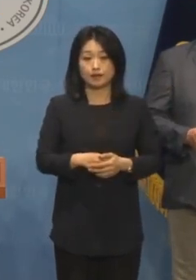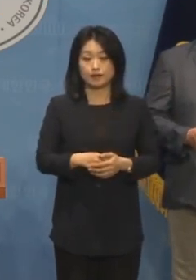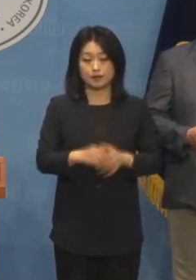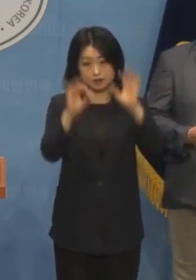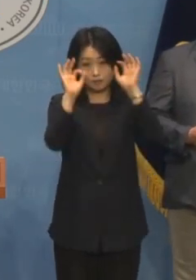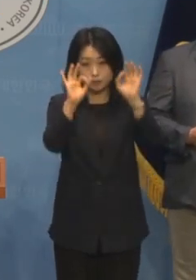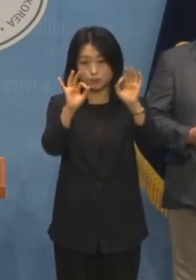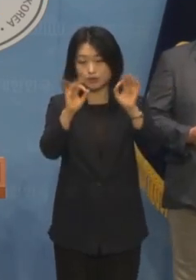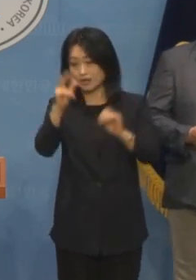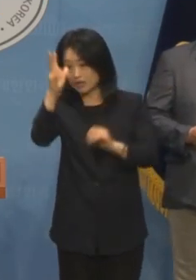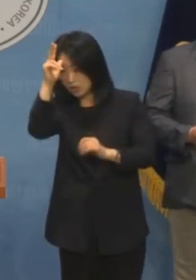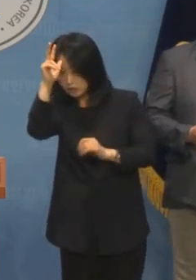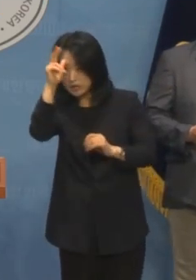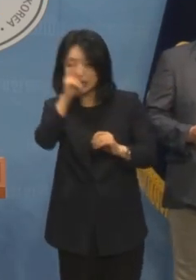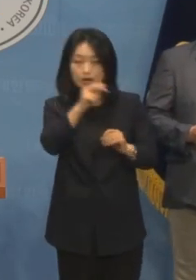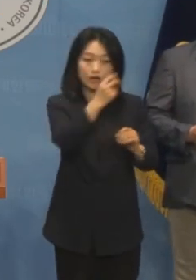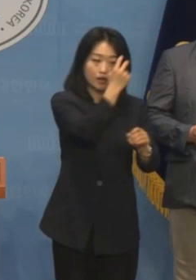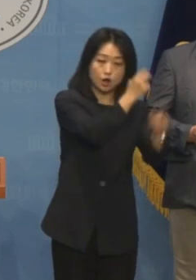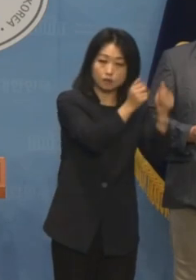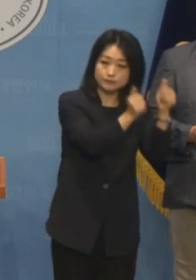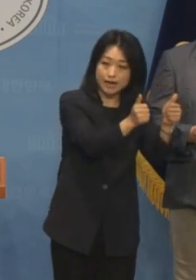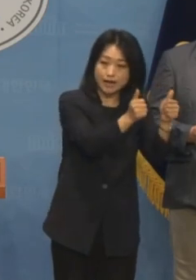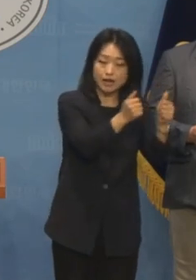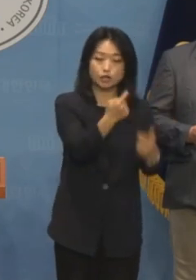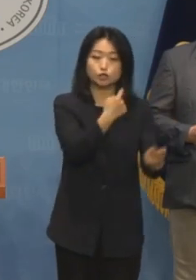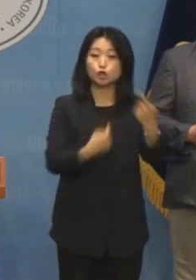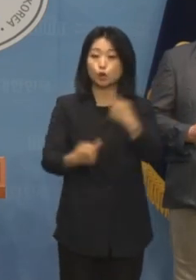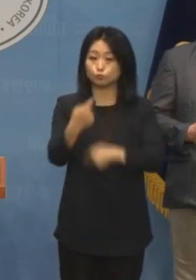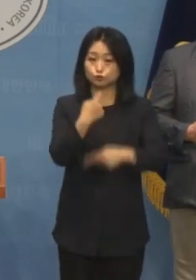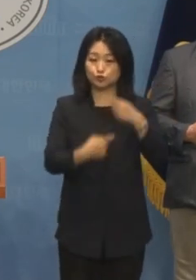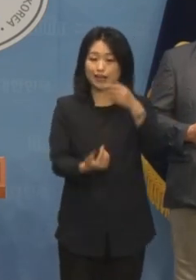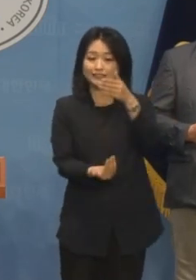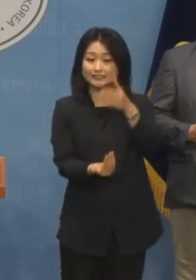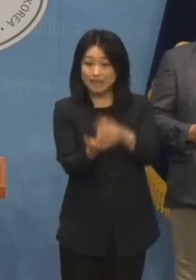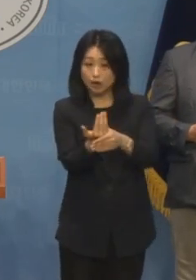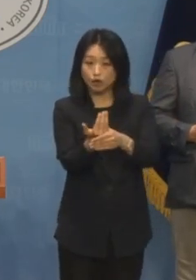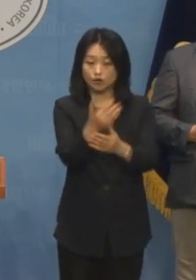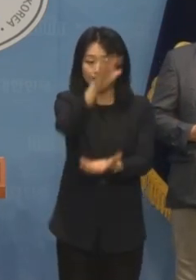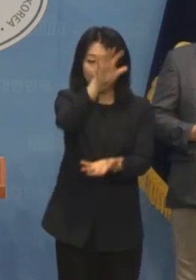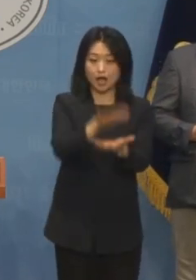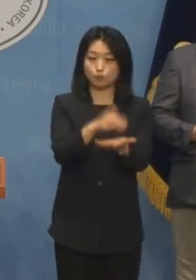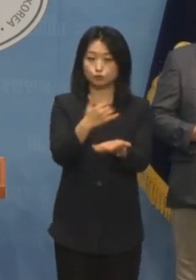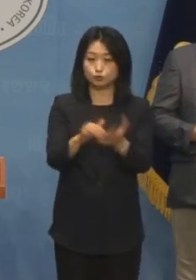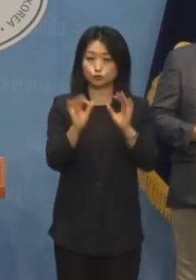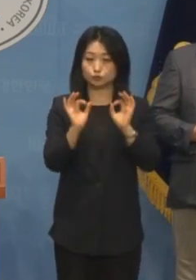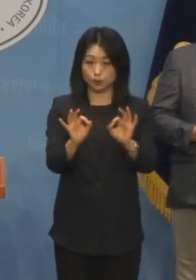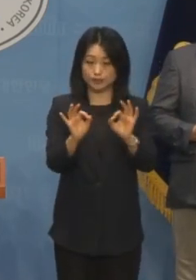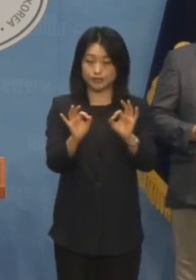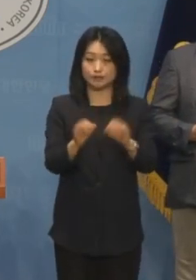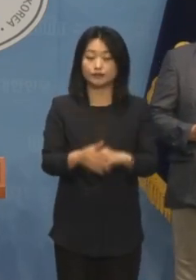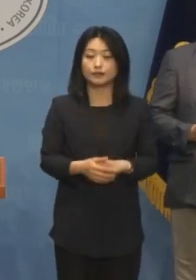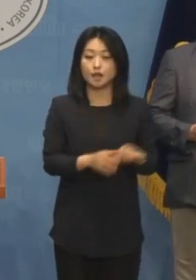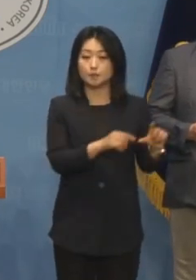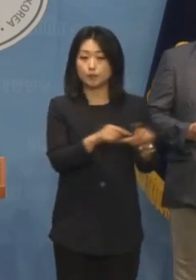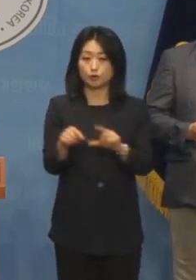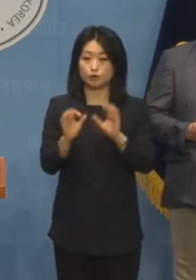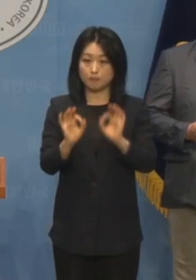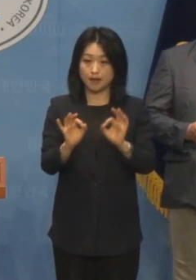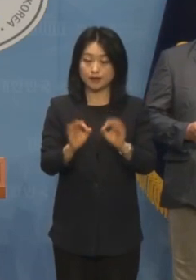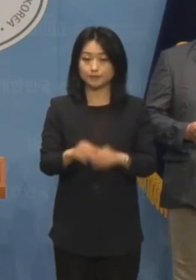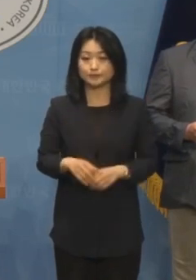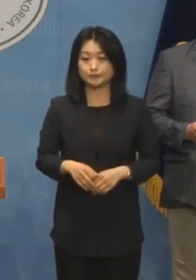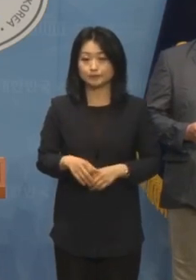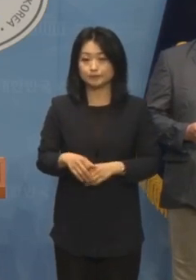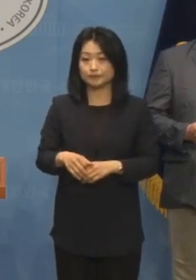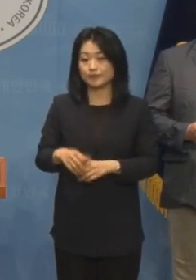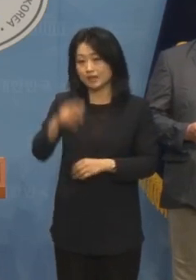가지고 경찰과 검찰이 각각 접수한 총 사건 접수 통계를 적용해서 산출해 봤습니다. 경찰